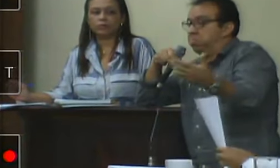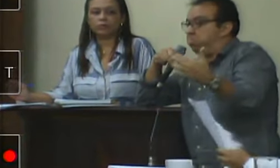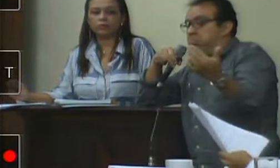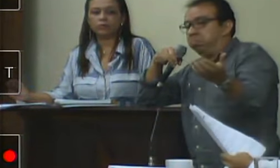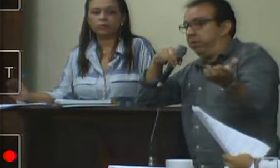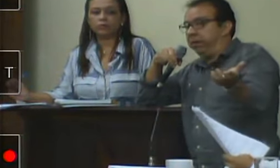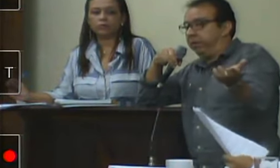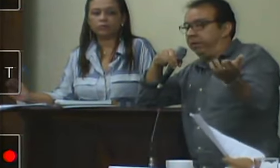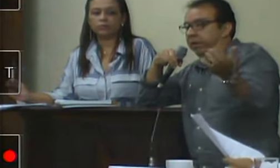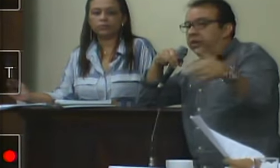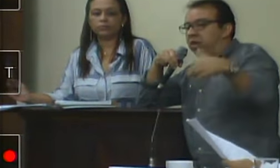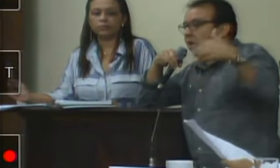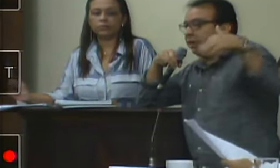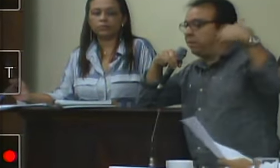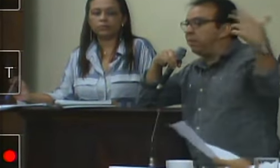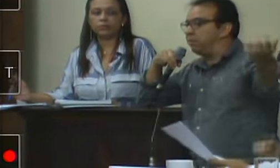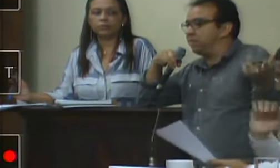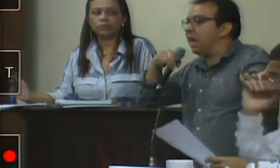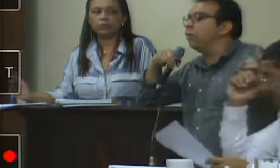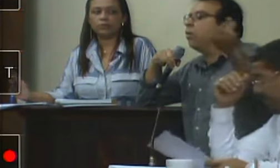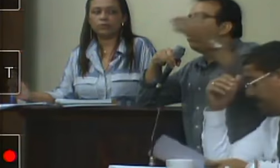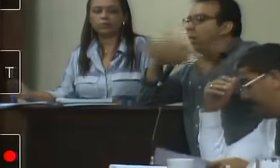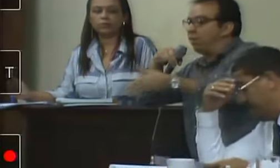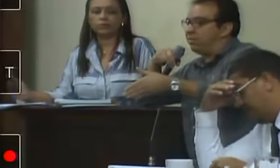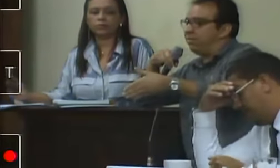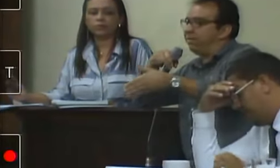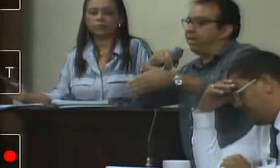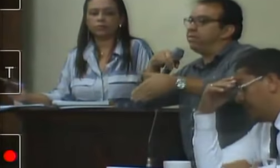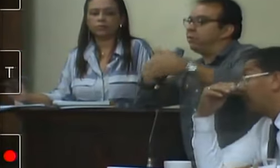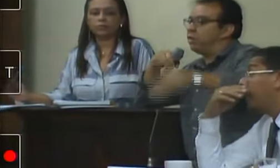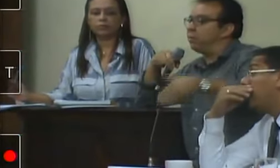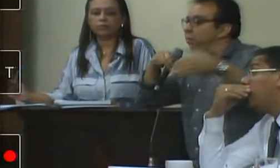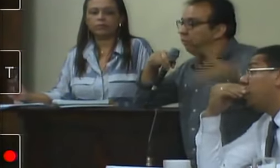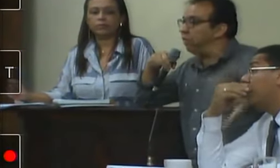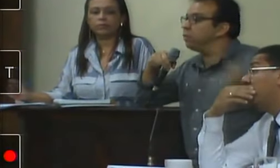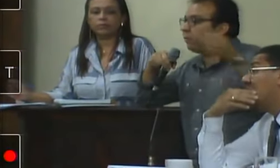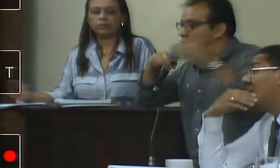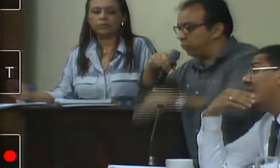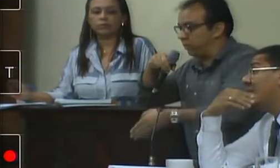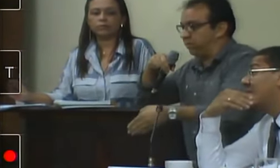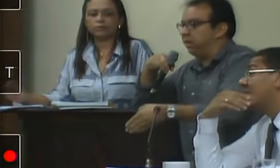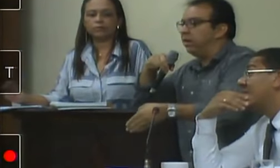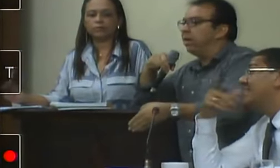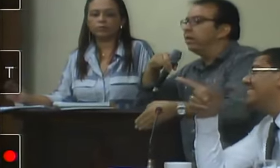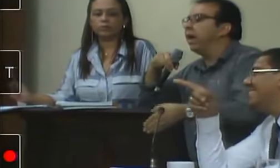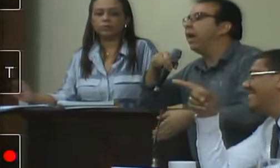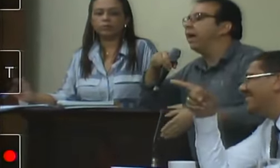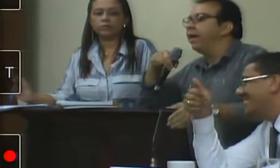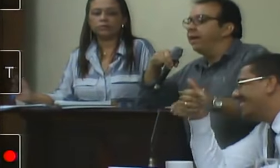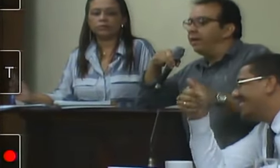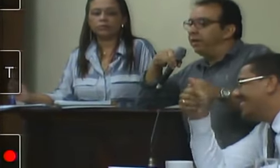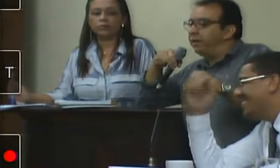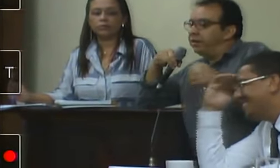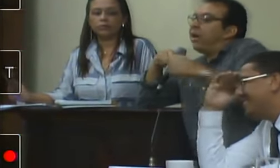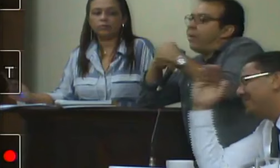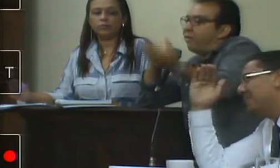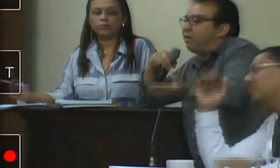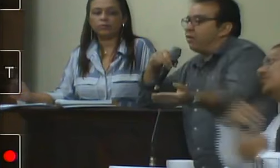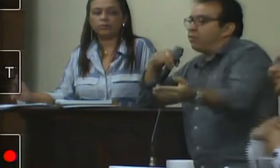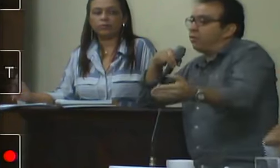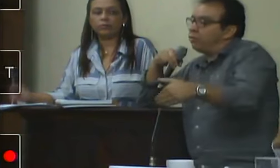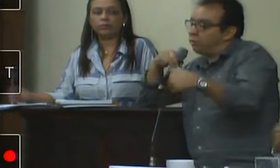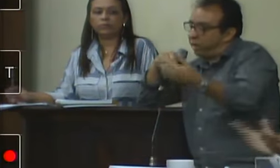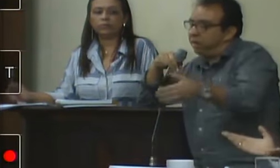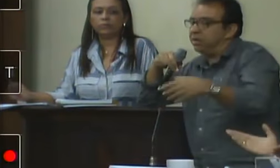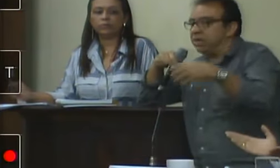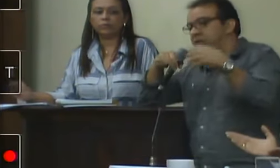né, da região e até mesmo do estado, onde você vai ter cirurgia por vídeo pelo SUS. Tá? E já é um